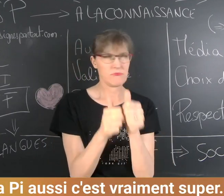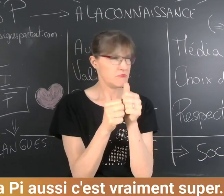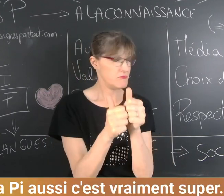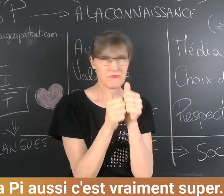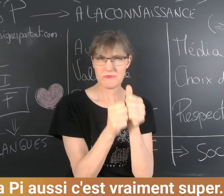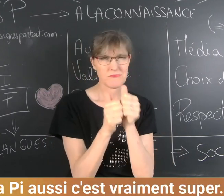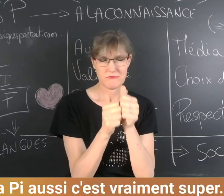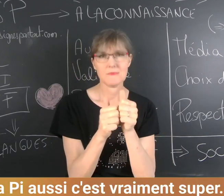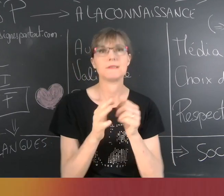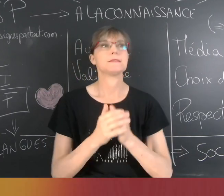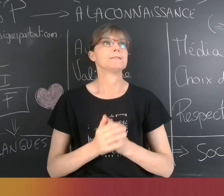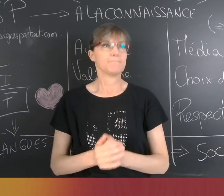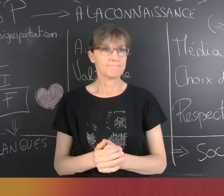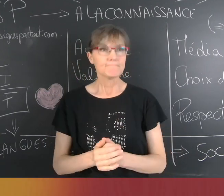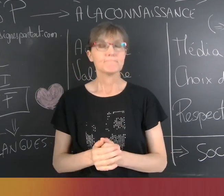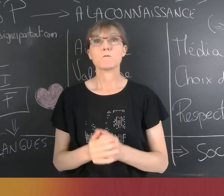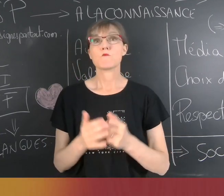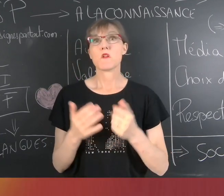C'est vraiment super.